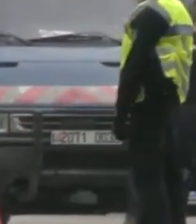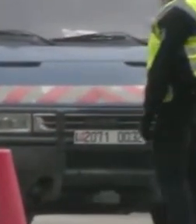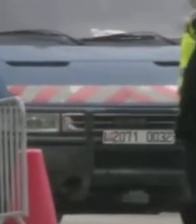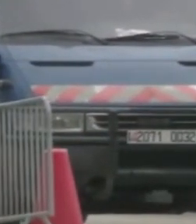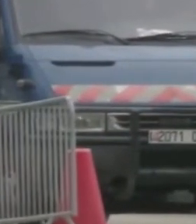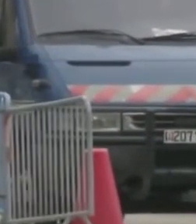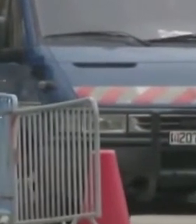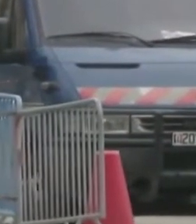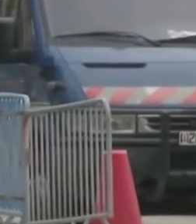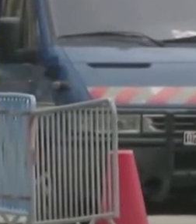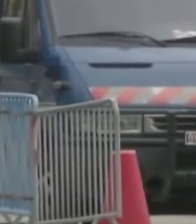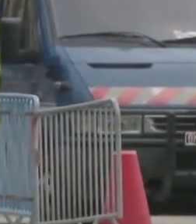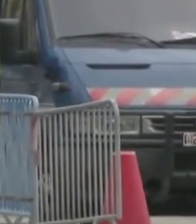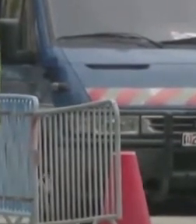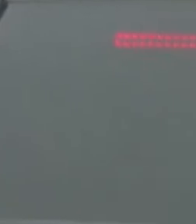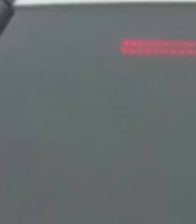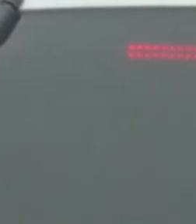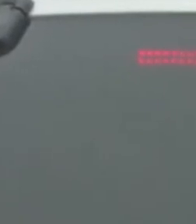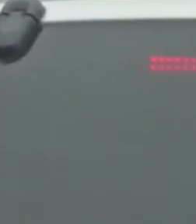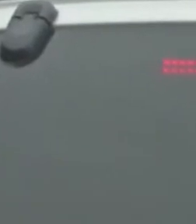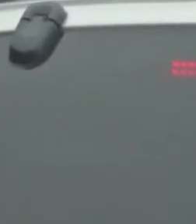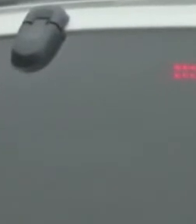12 εκατομμύρια μαθητές και φοιτητές στη χώρα.